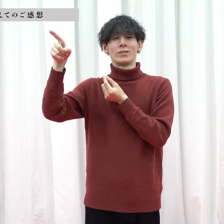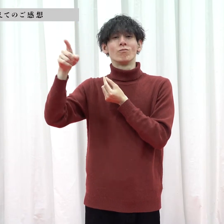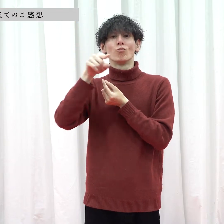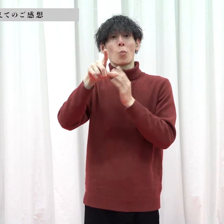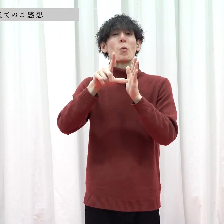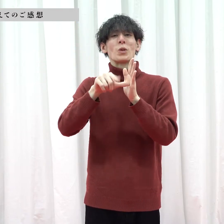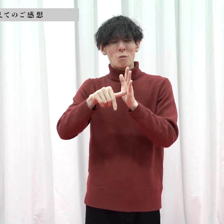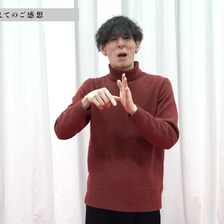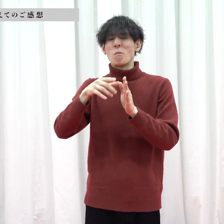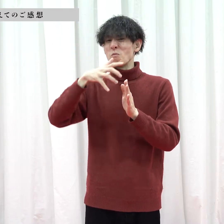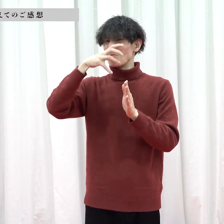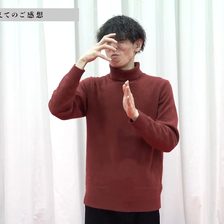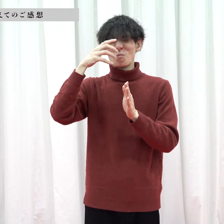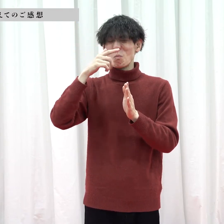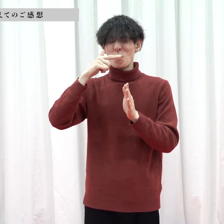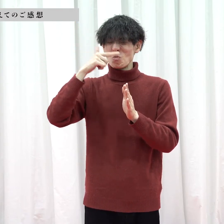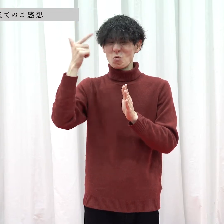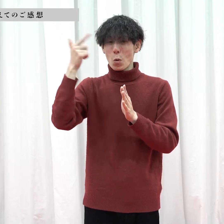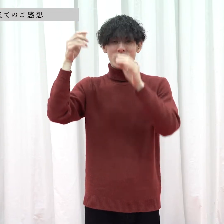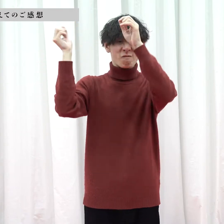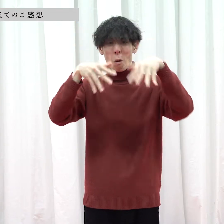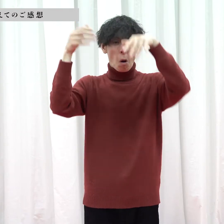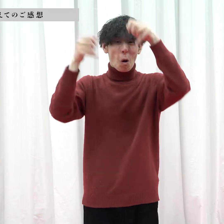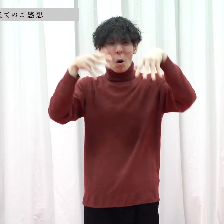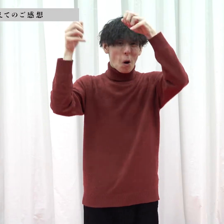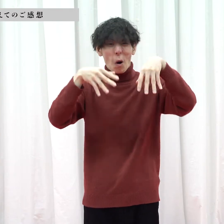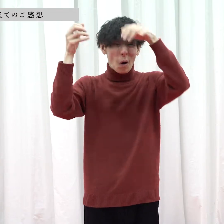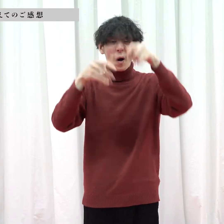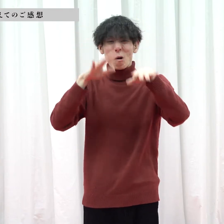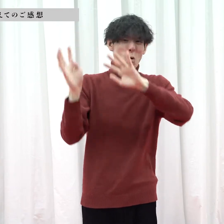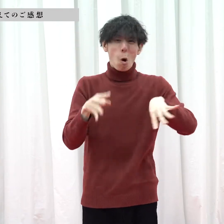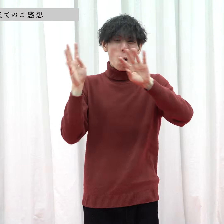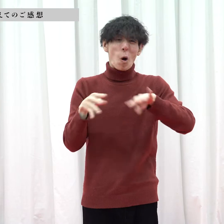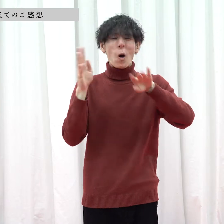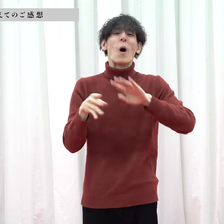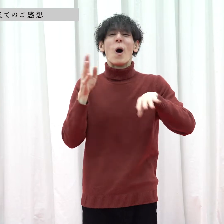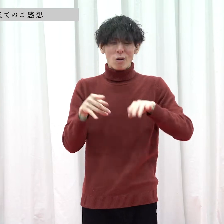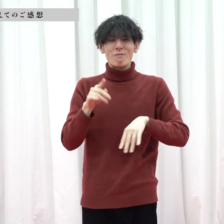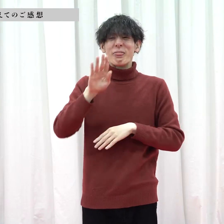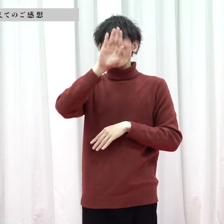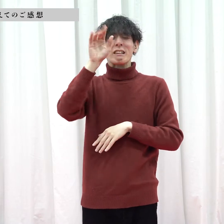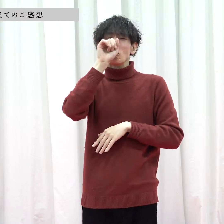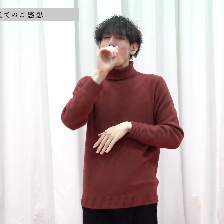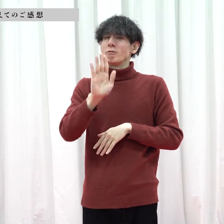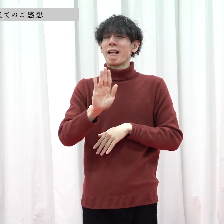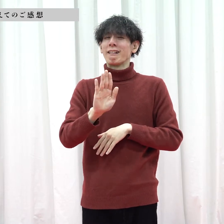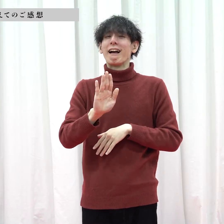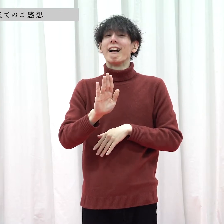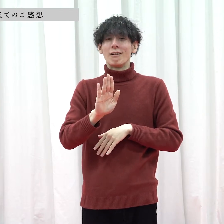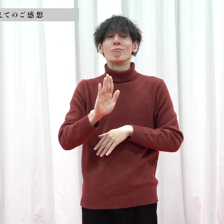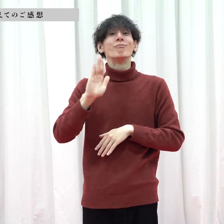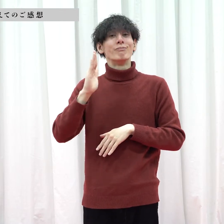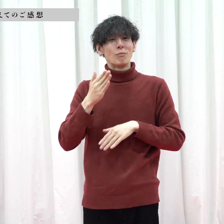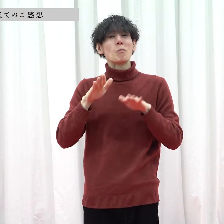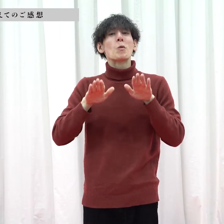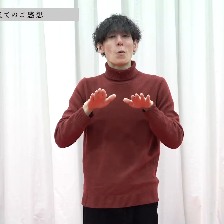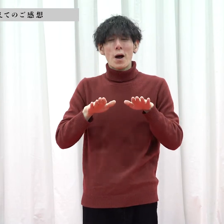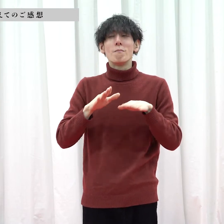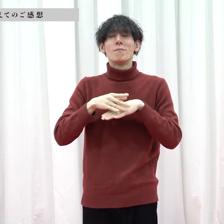でやらせていただいたんですが、以前撮影した時はもうすごい校庭の中、天気が悪い中だったんです